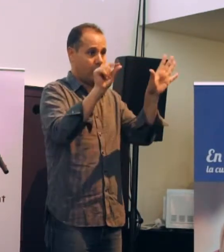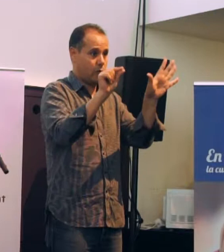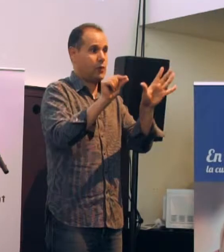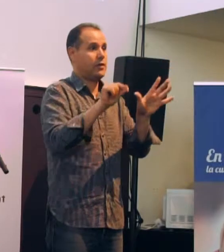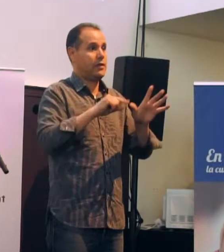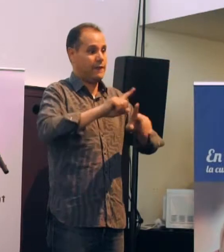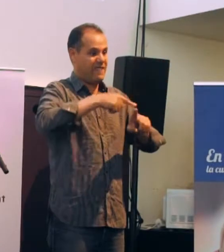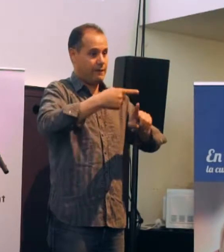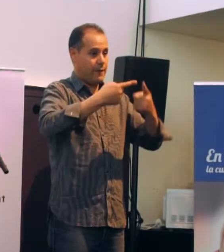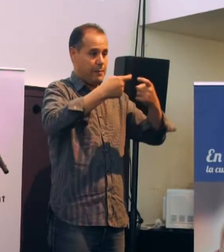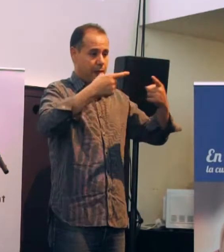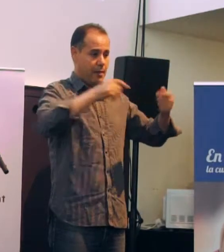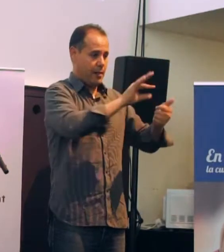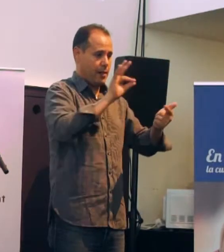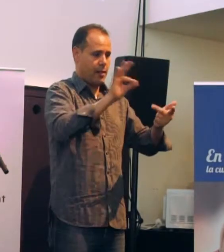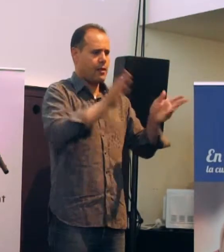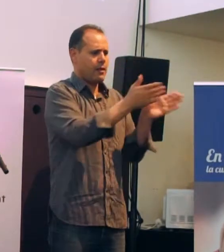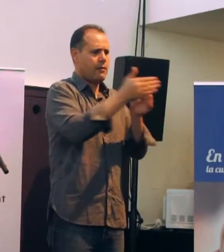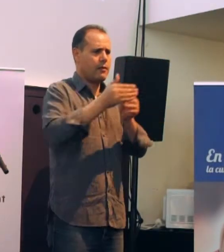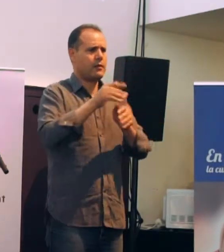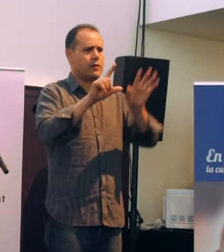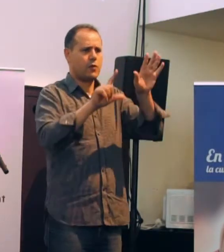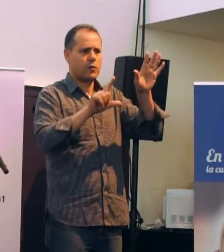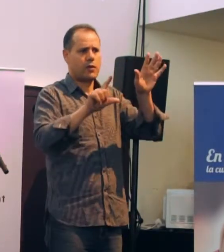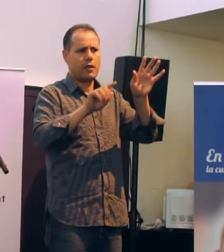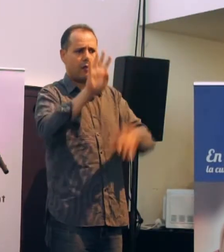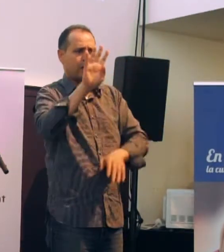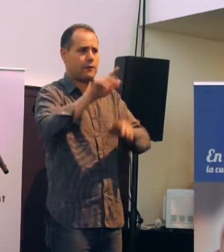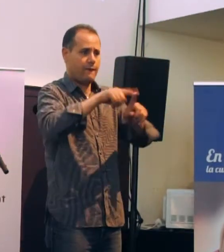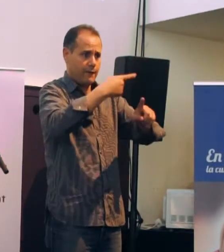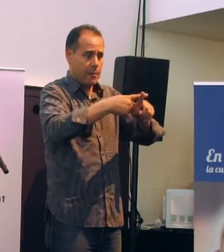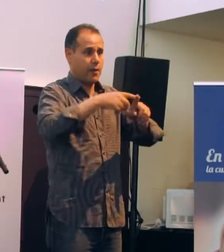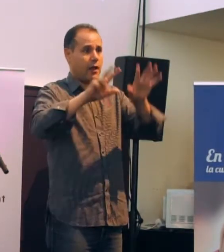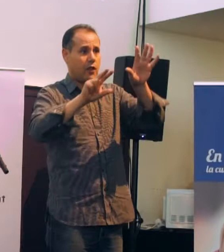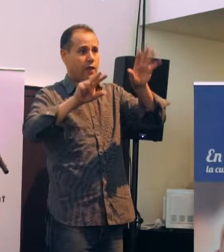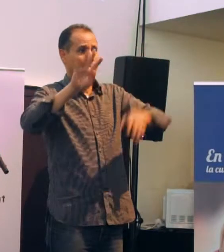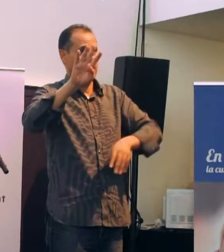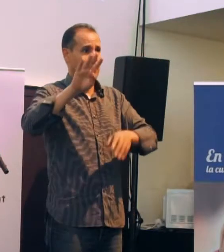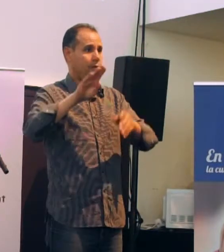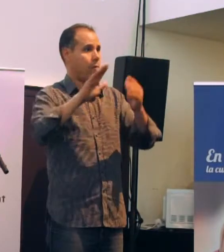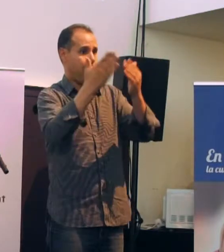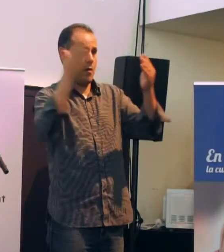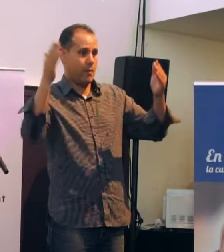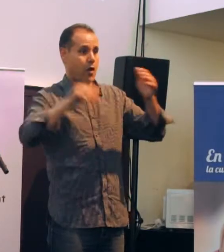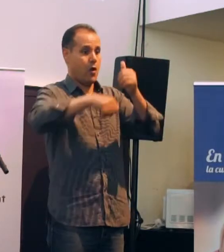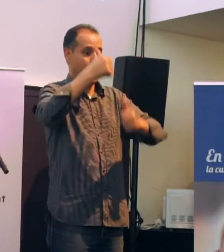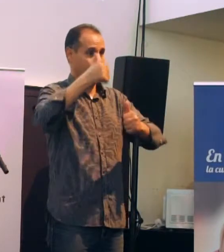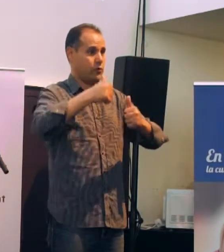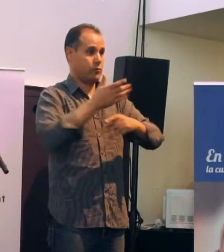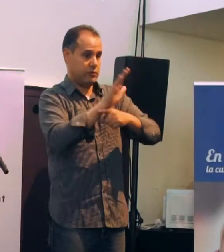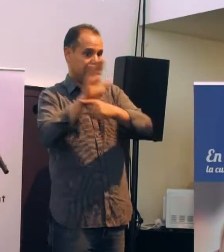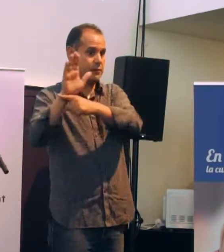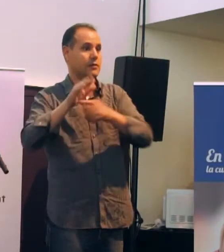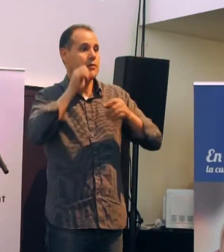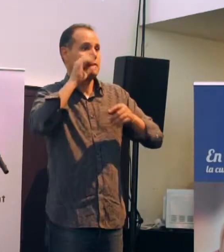sélectionnées au sein de 8 catégories. 74 films en compétition, 83 films en panorama, 11 œuvres exposées au Salon